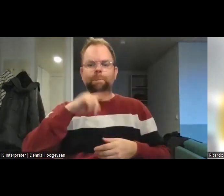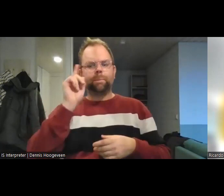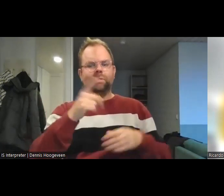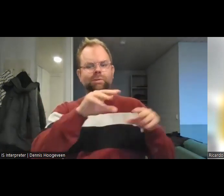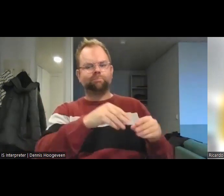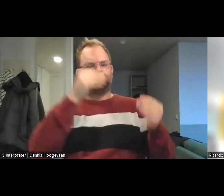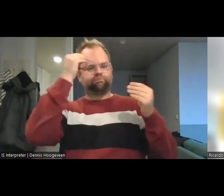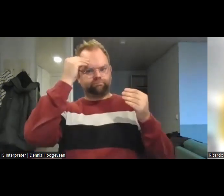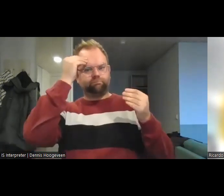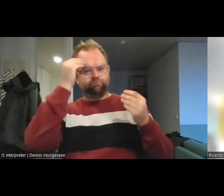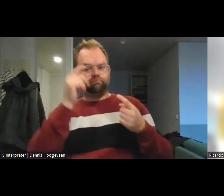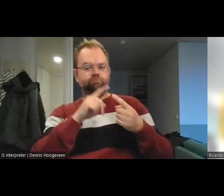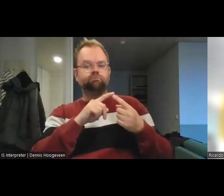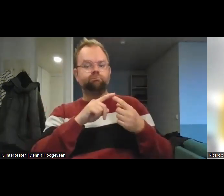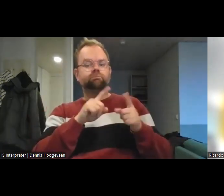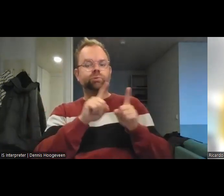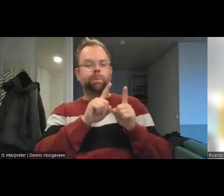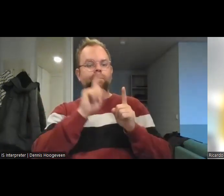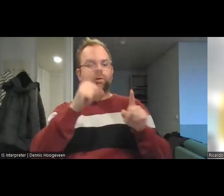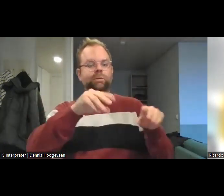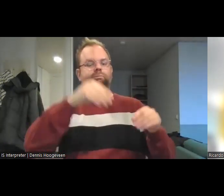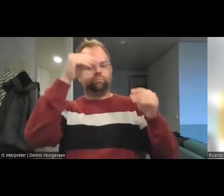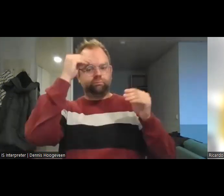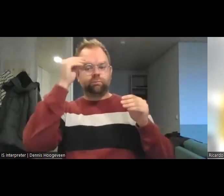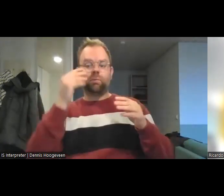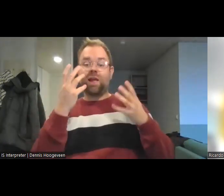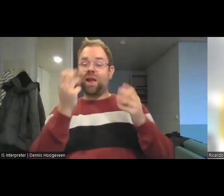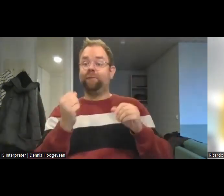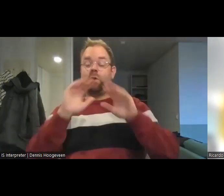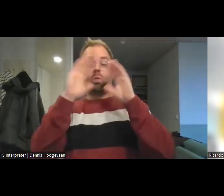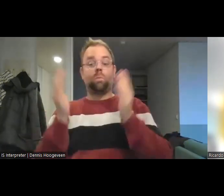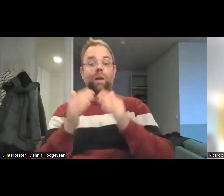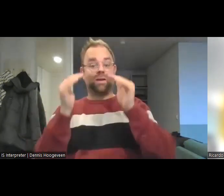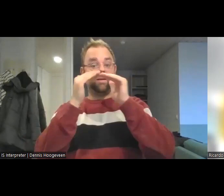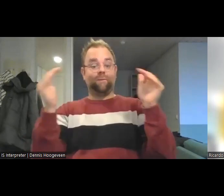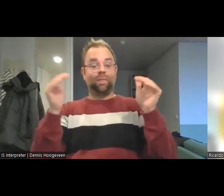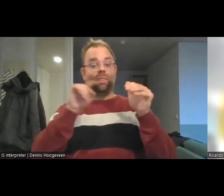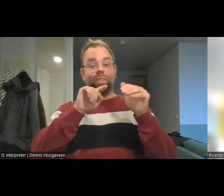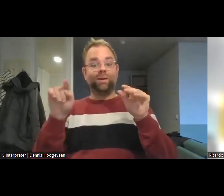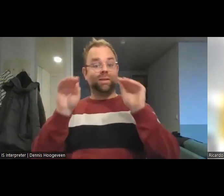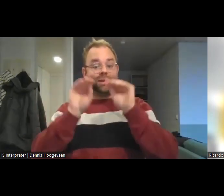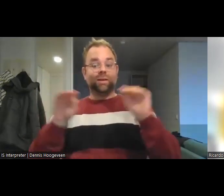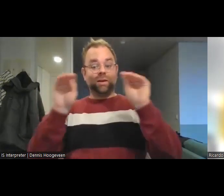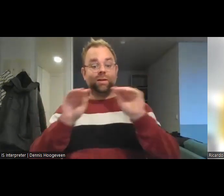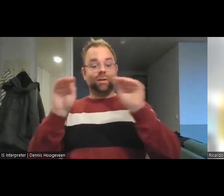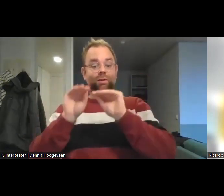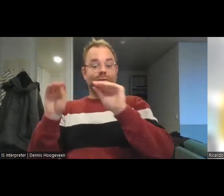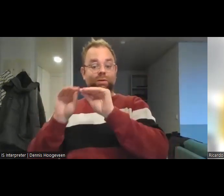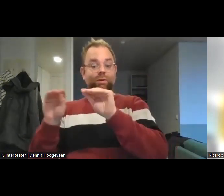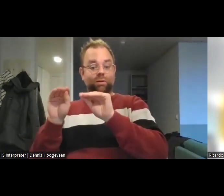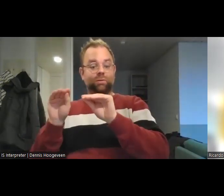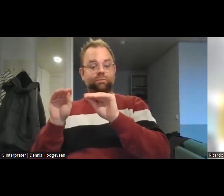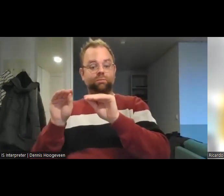s'assurer que les formations que nous avons au niveau mondial et qui sont le résultat